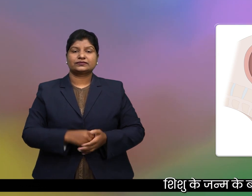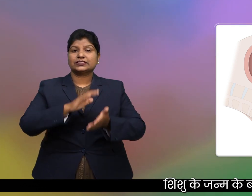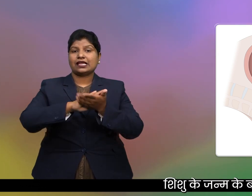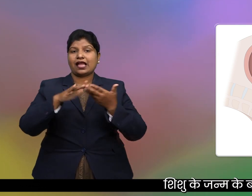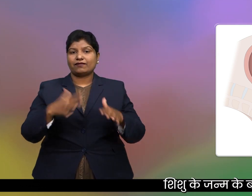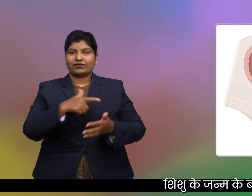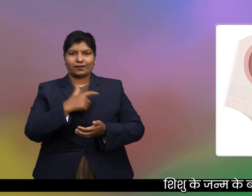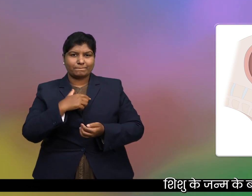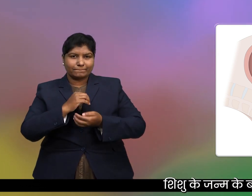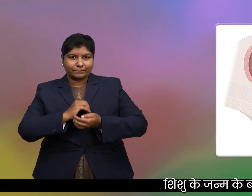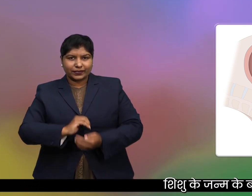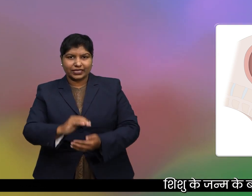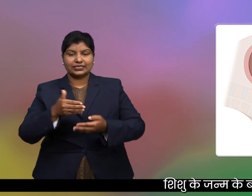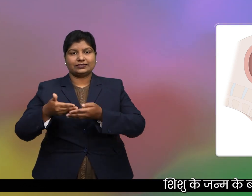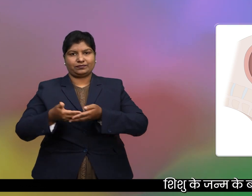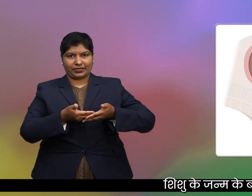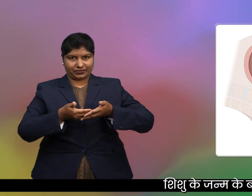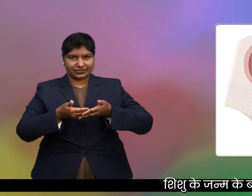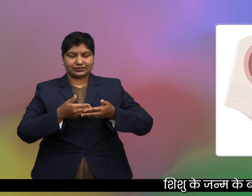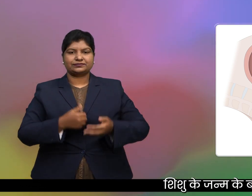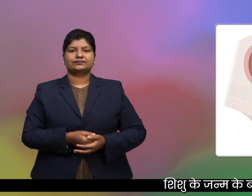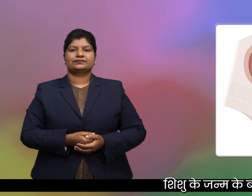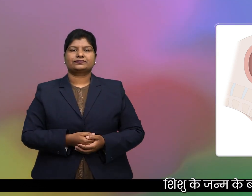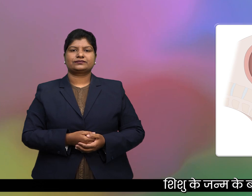शिशु के जन्म के बाद